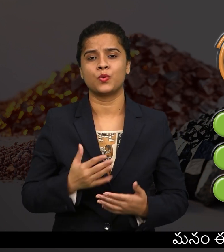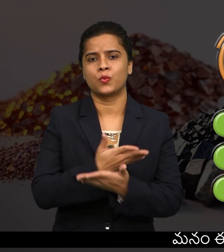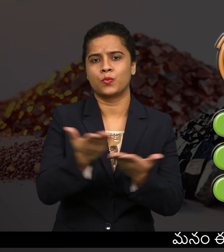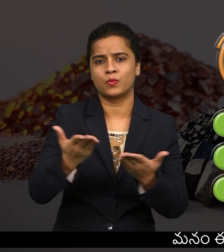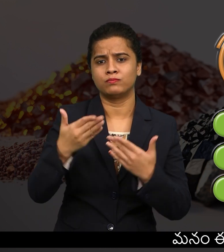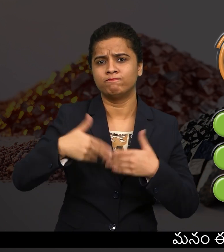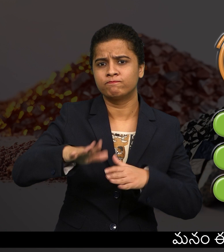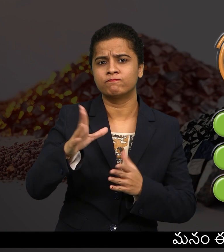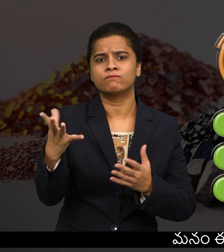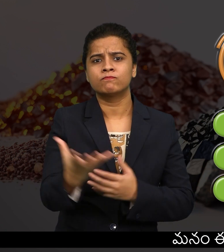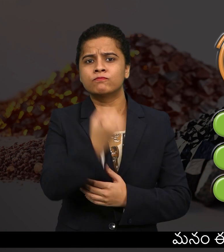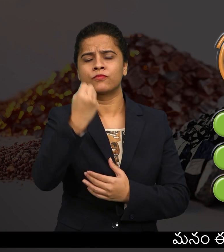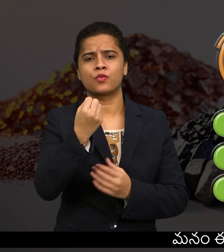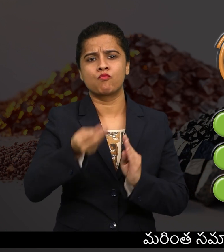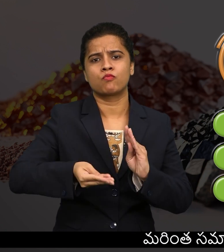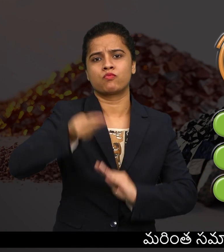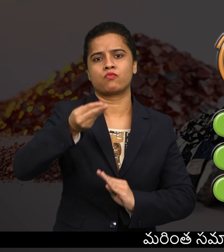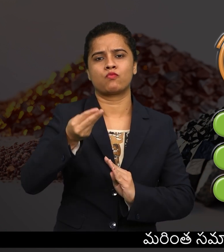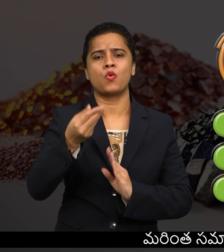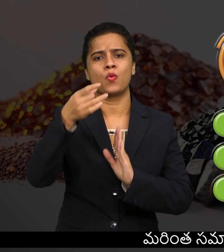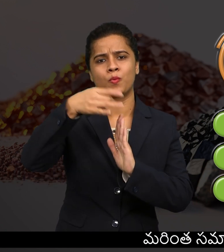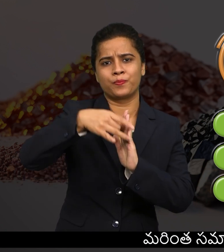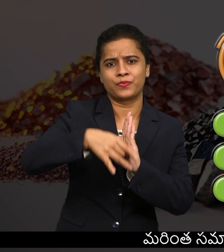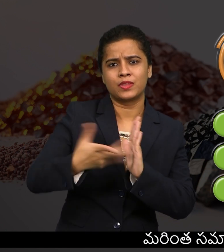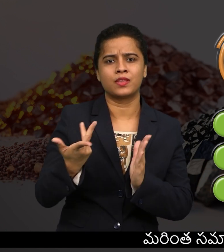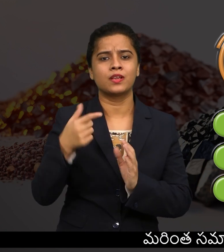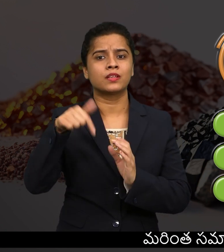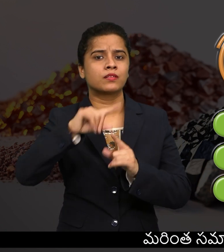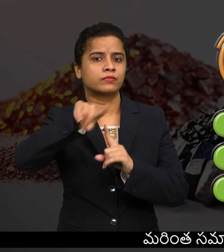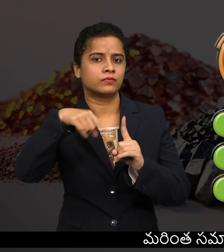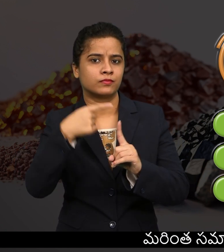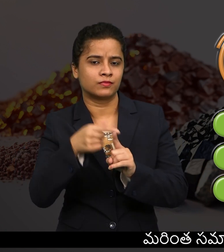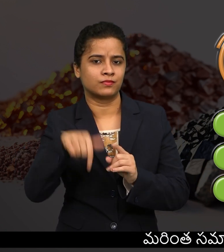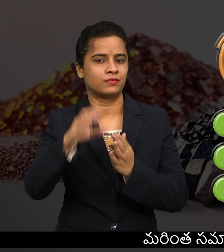మనం ఈ పాఠంలో వాటి గురించి మరింత సమాచారాన్ని పొందబోతున్నాము.